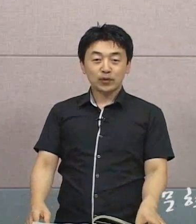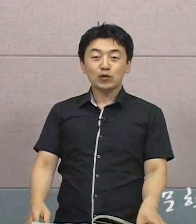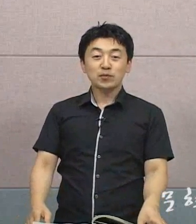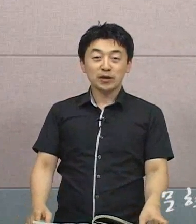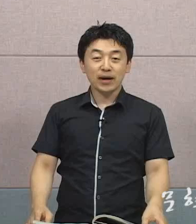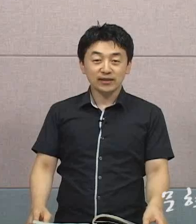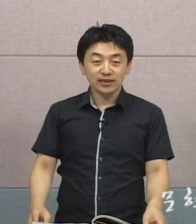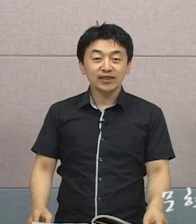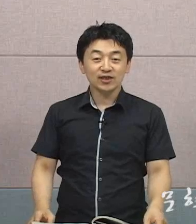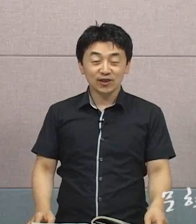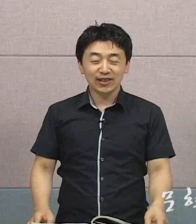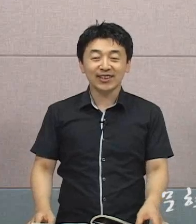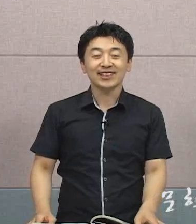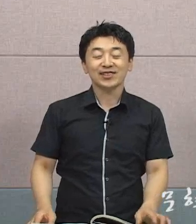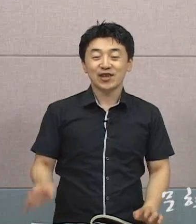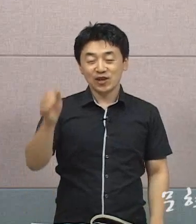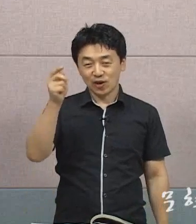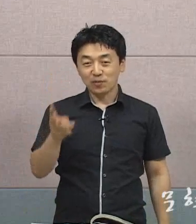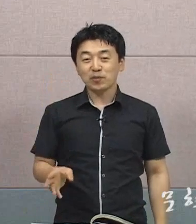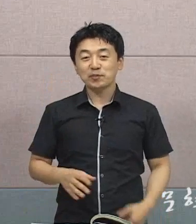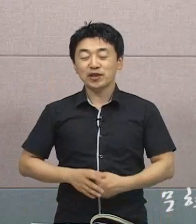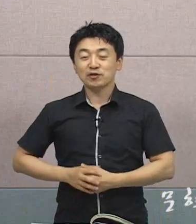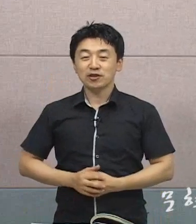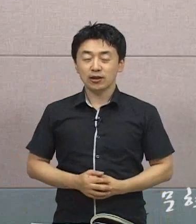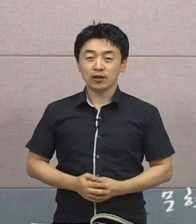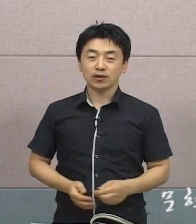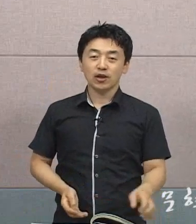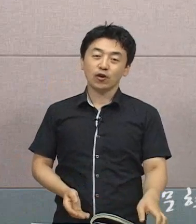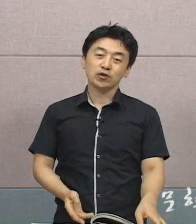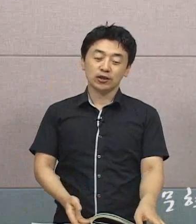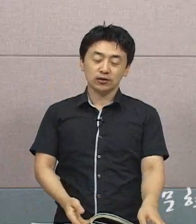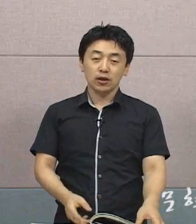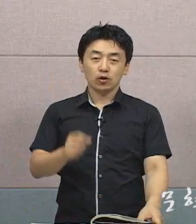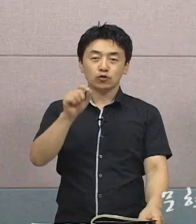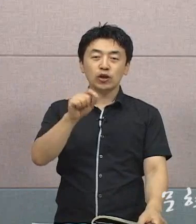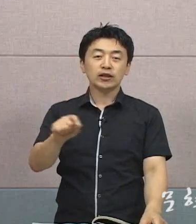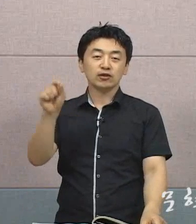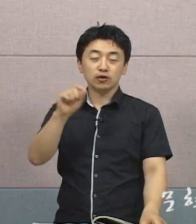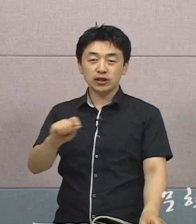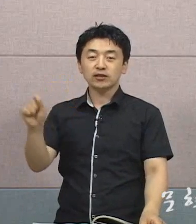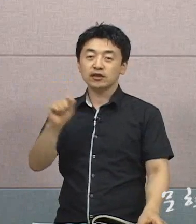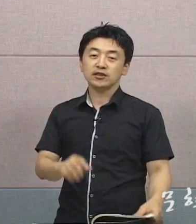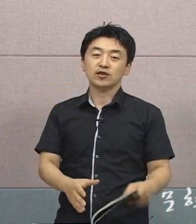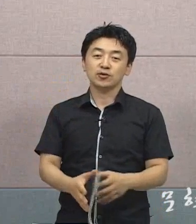조금 말이 빠르긴 했죠. 네. 그래서 여러 번 보시면 되겠고요. 네. 그렇게 어려운 단어, 중요한 단어라고 체크해드린 단어들만